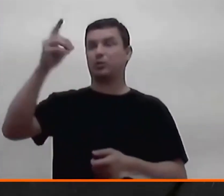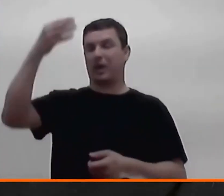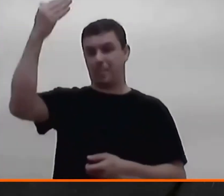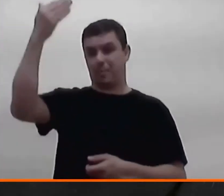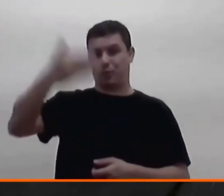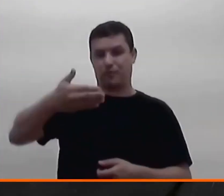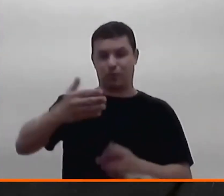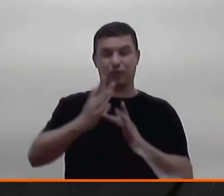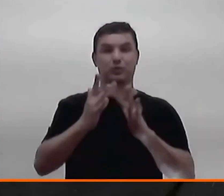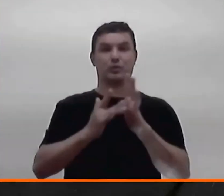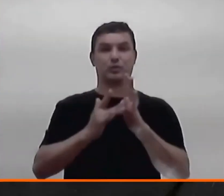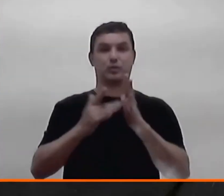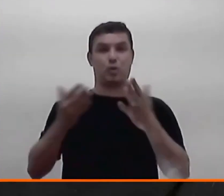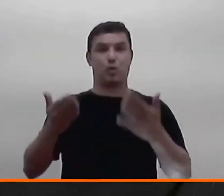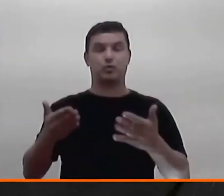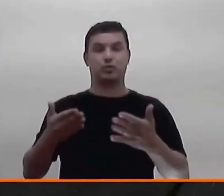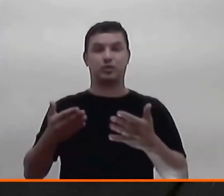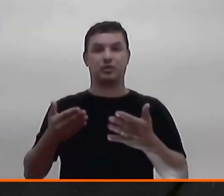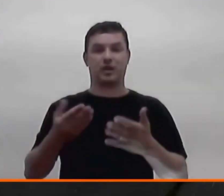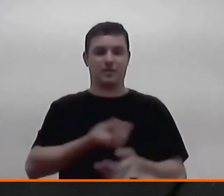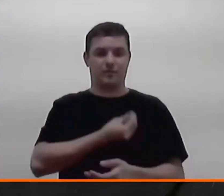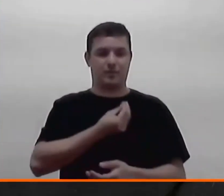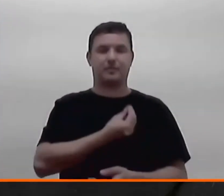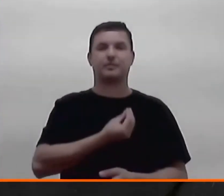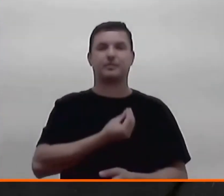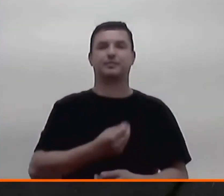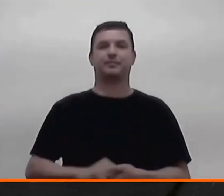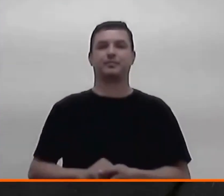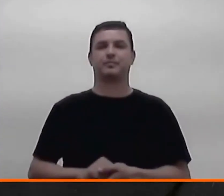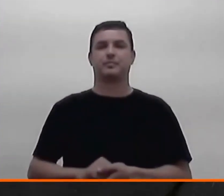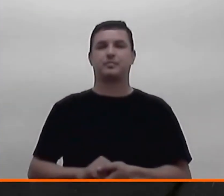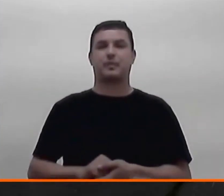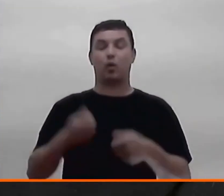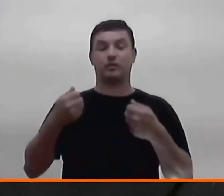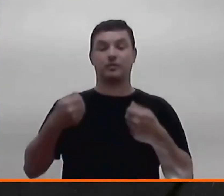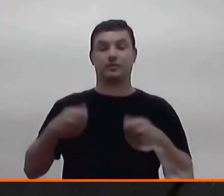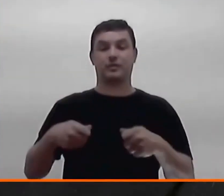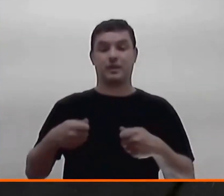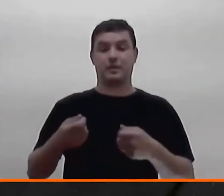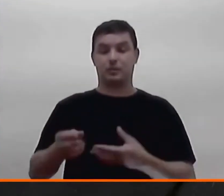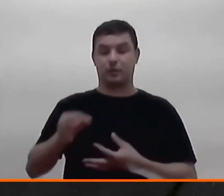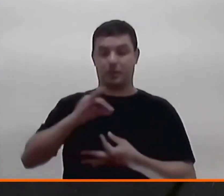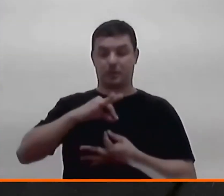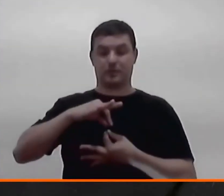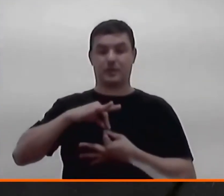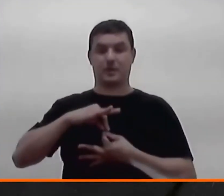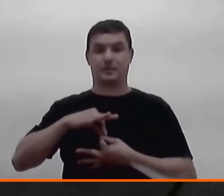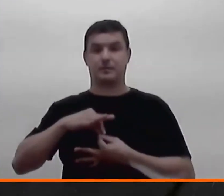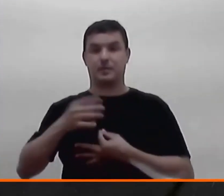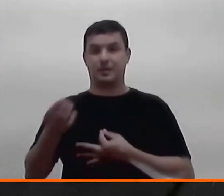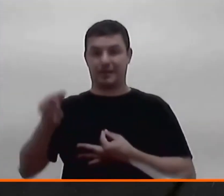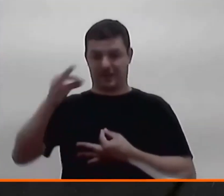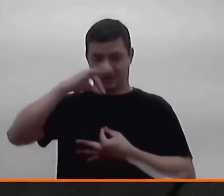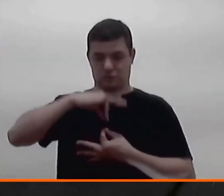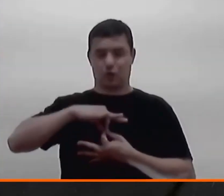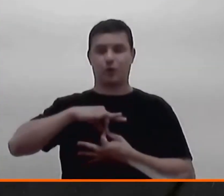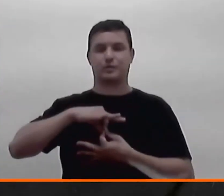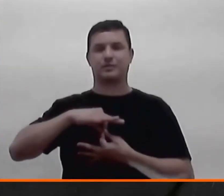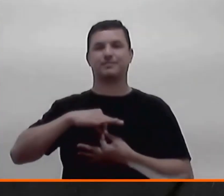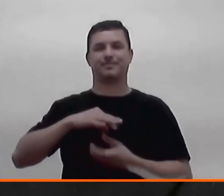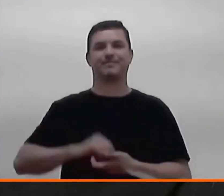a sua humanidade foi inserida na pessoa de Deus. Ele foi